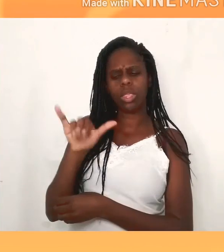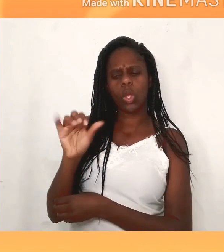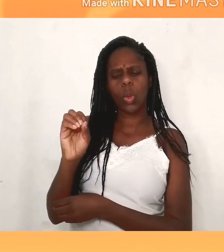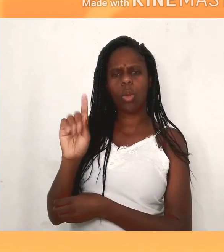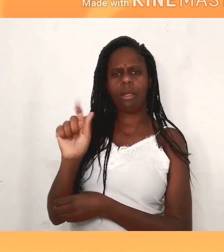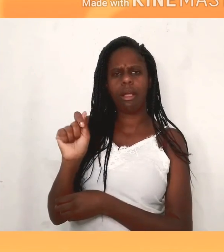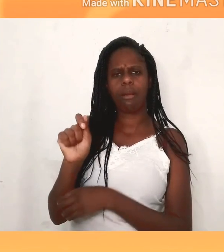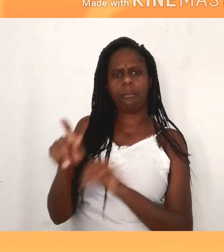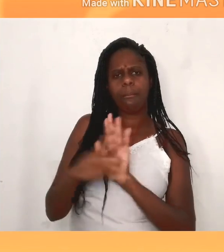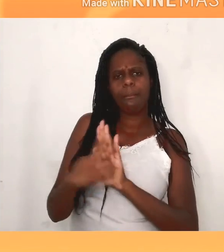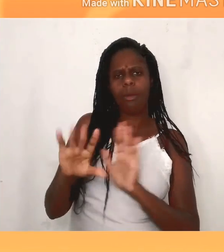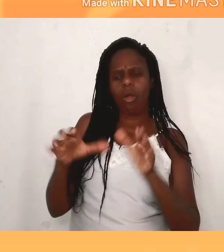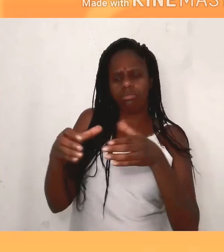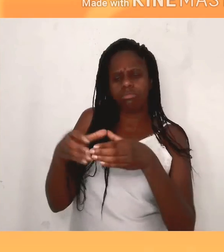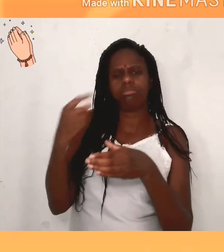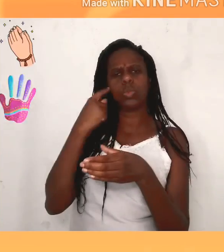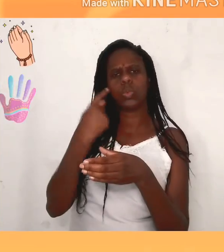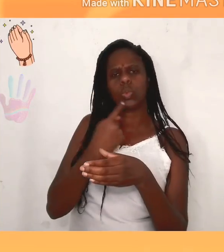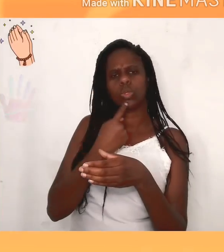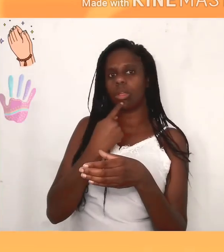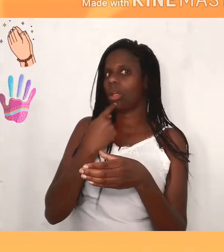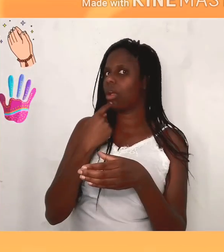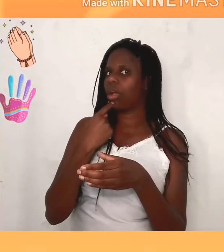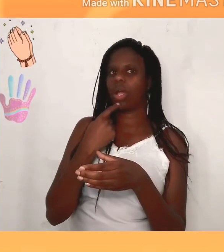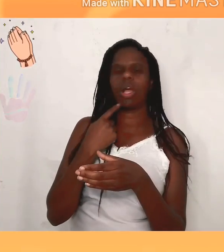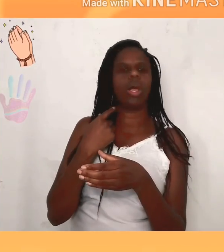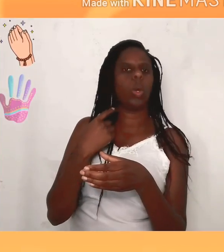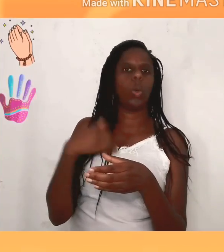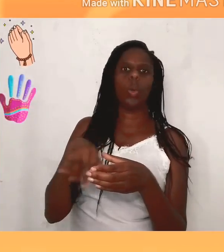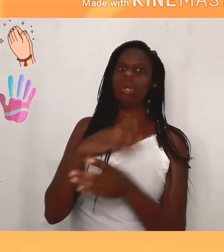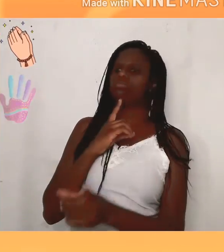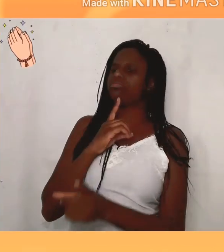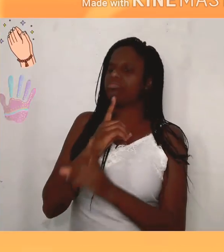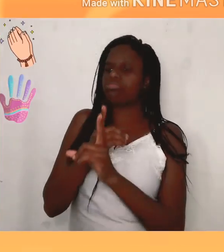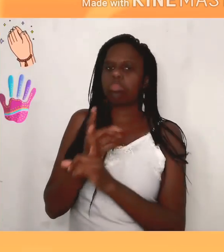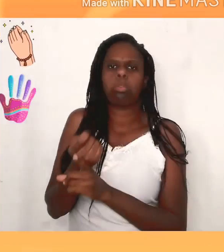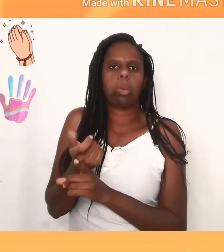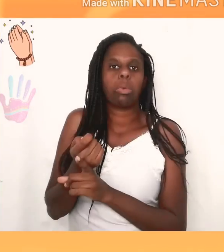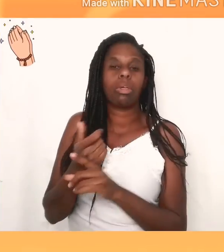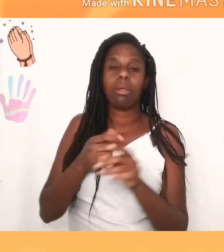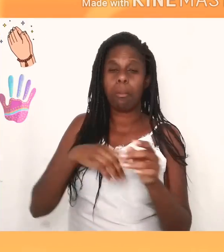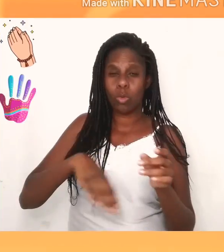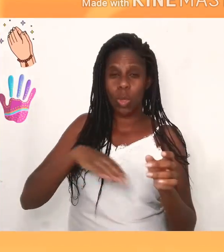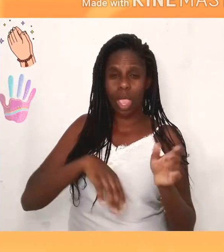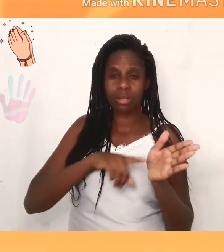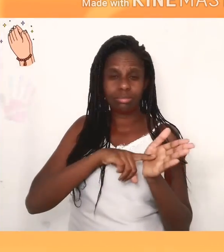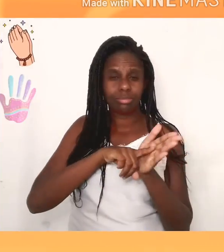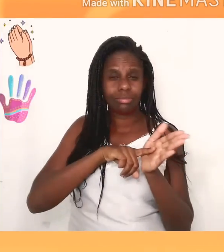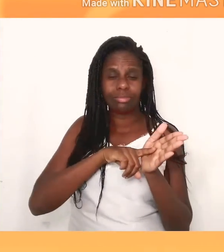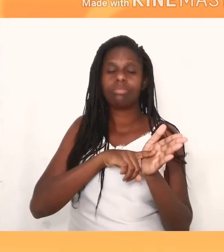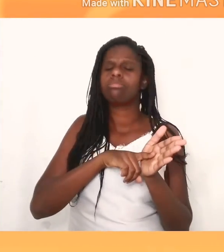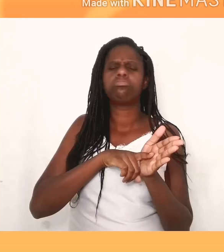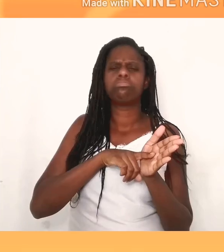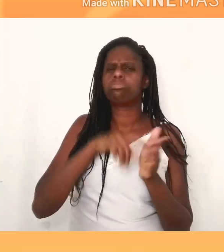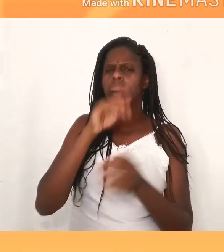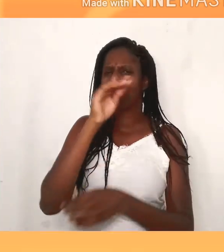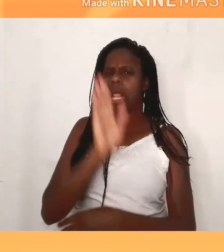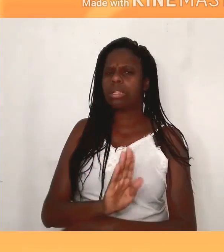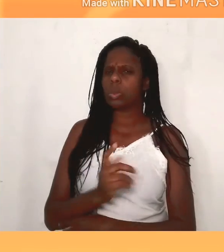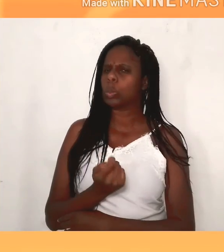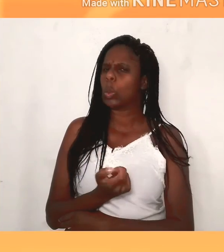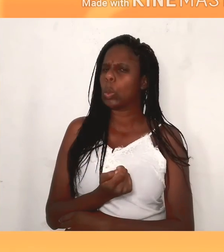comunidade surda e encontrei pouquíssimas coisas. Pesquisei em português, achei poucas coisas aqui no